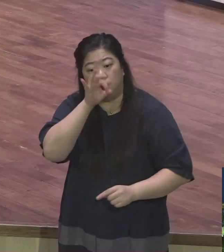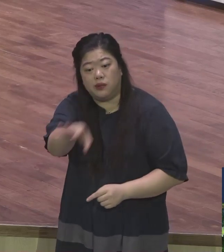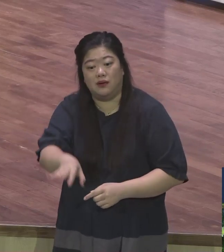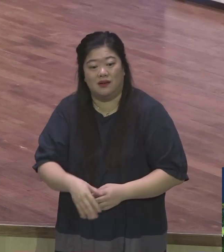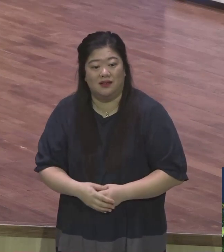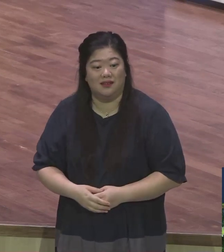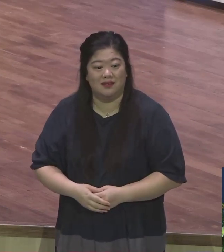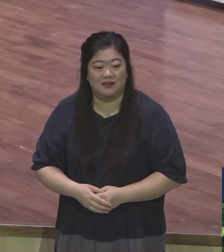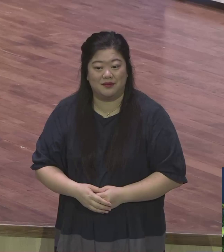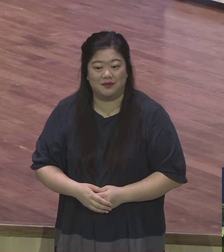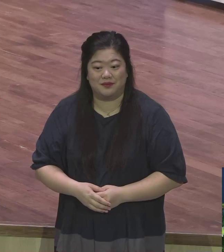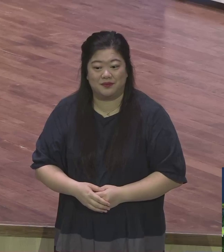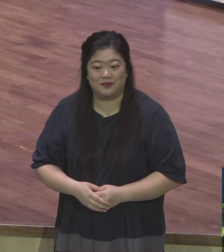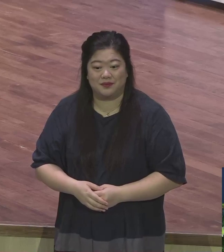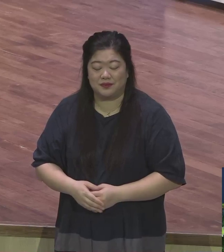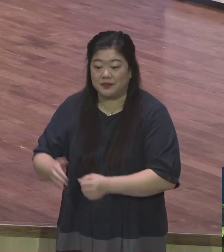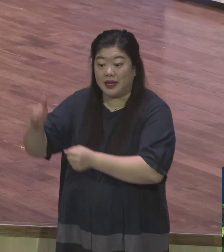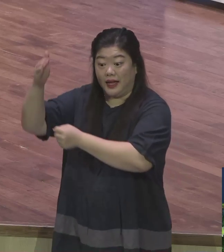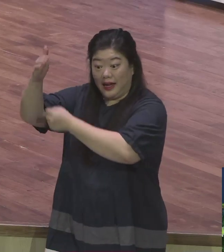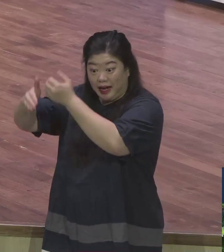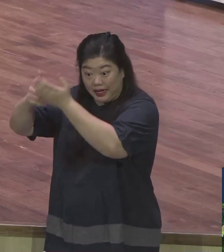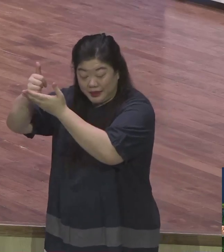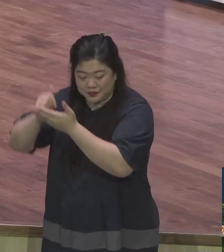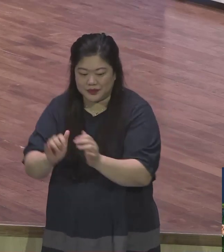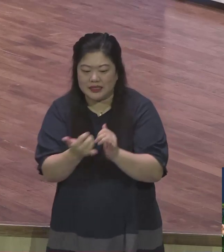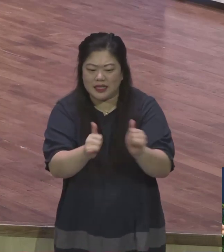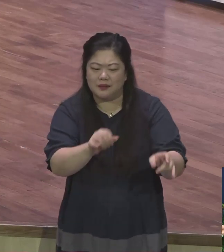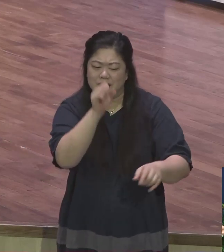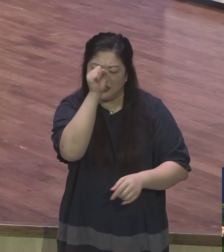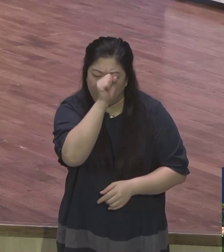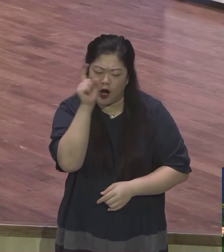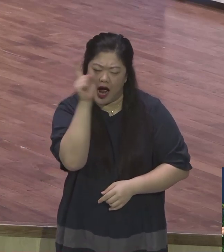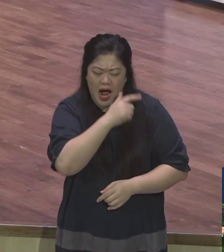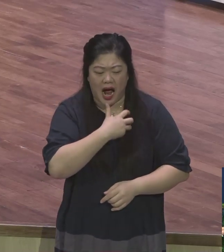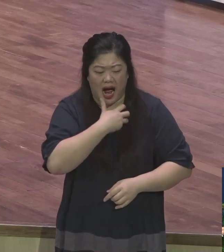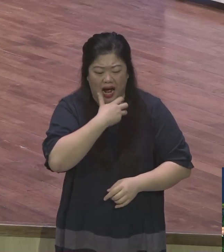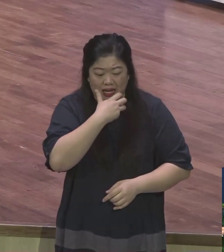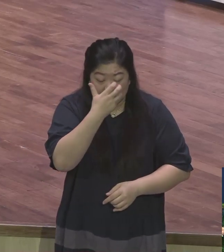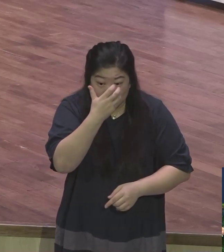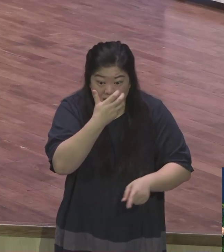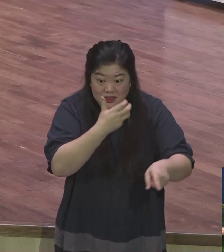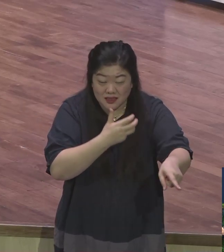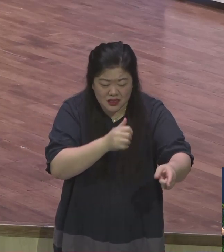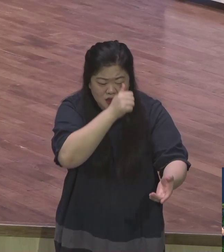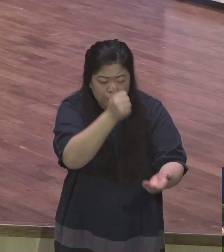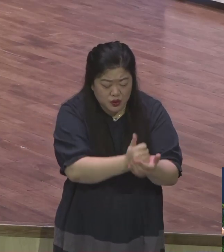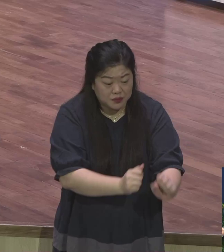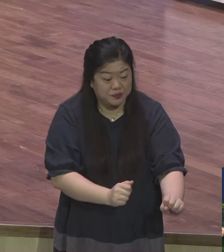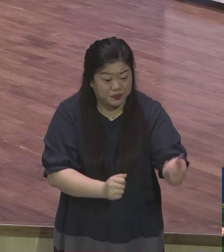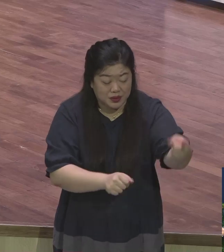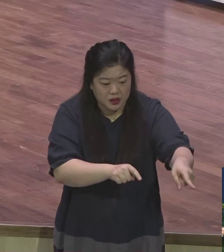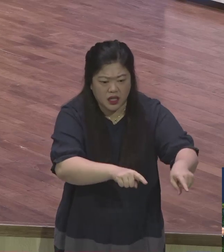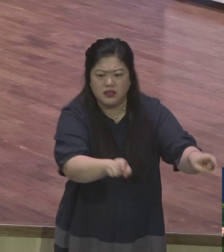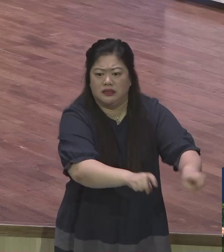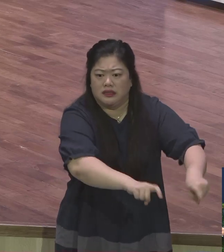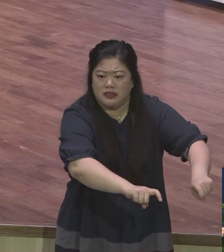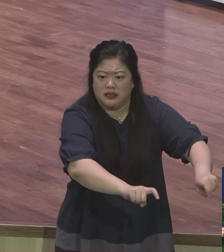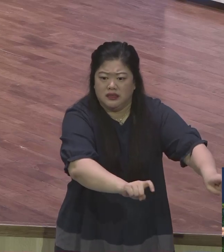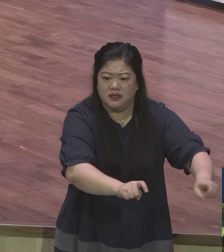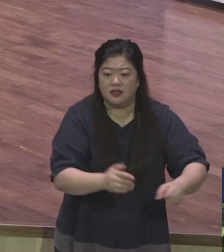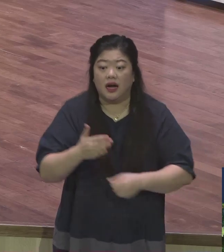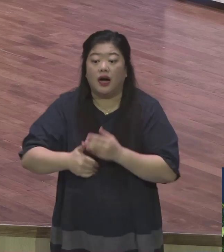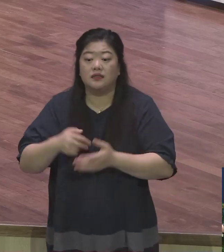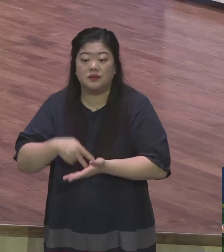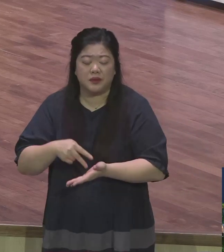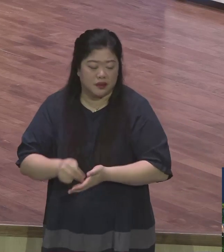하나님께서는 선악가를 따먹고 그야말로 불안과 두려움 속에 갑자기 덜덜덜 떨고 있는 저 아담과 하와를